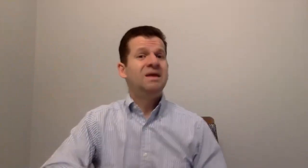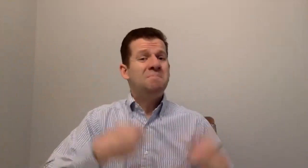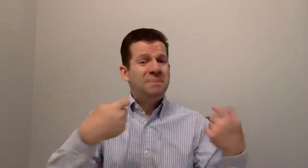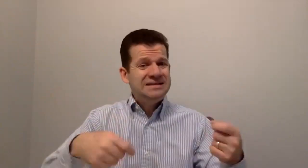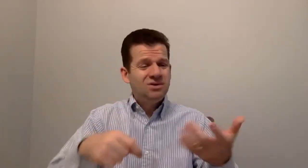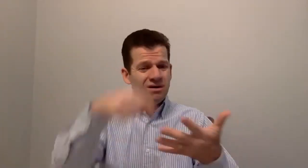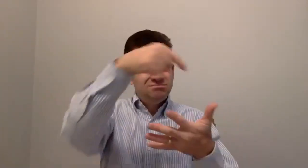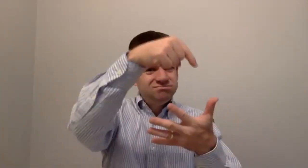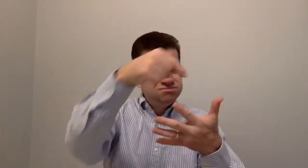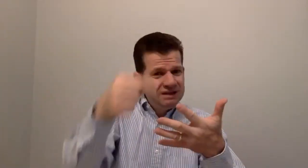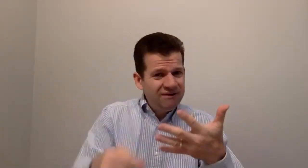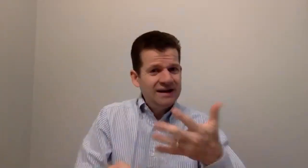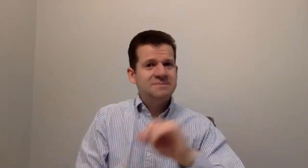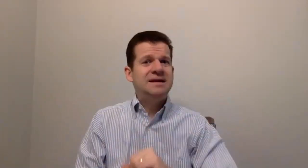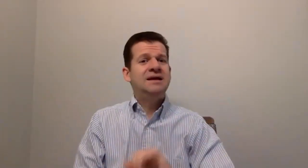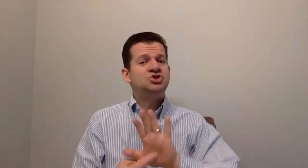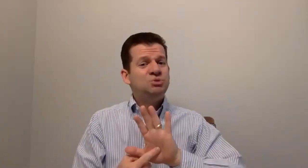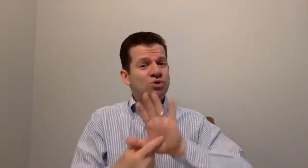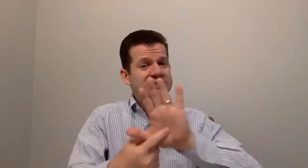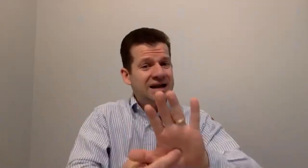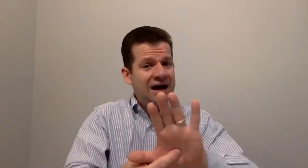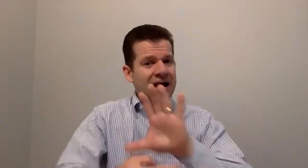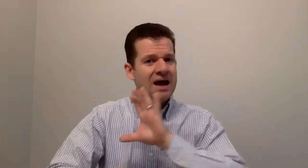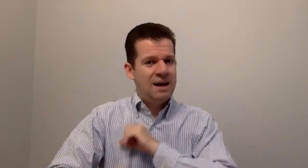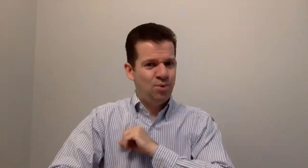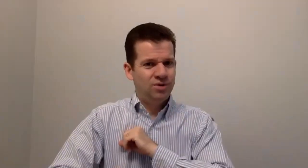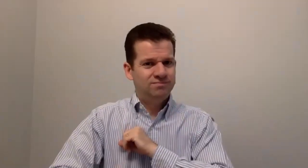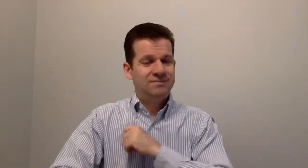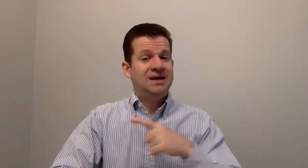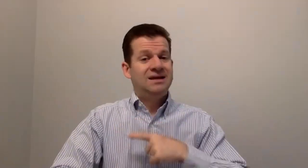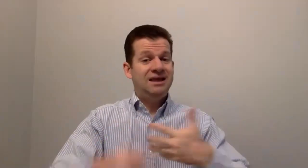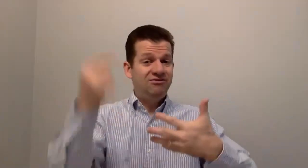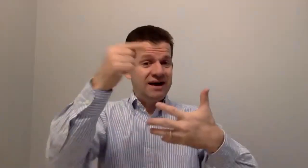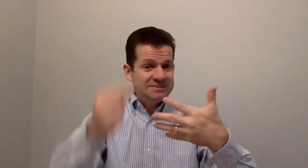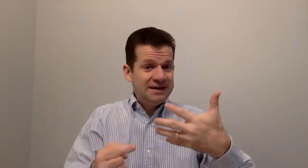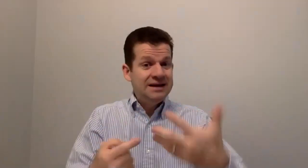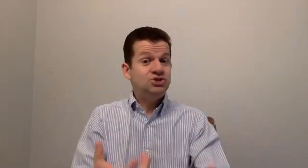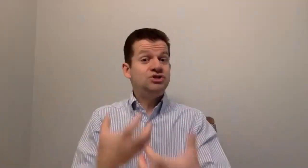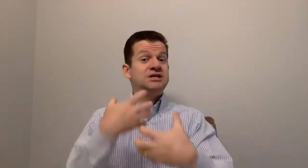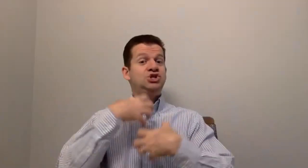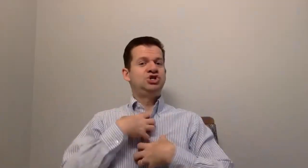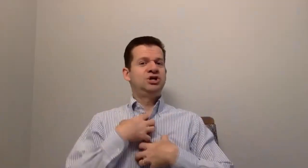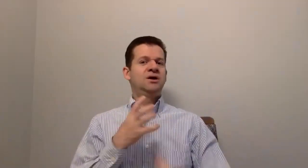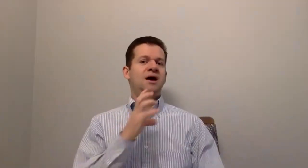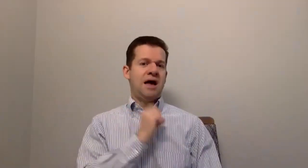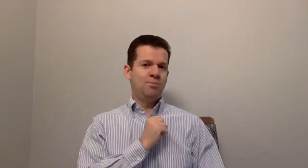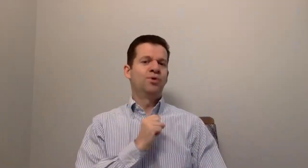Então, precisa, ó. Tem várias maneiras de mostrar amor. Tem várias maneiras de sentir